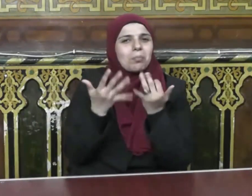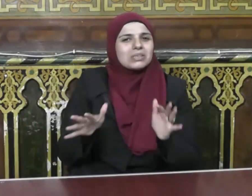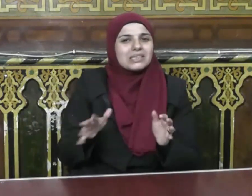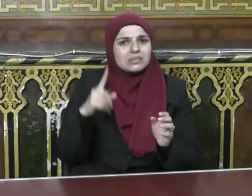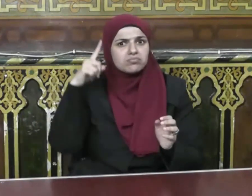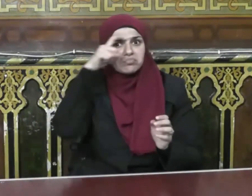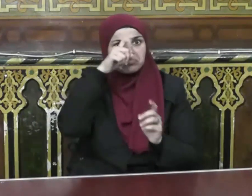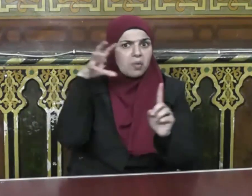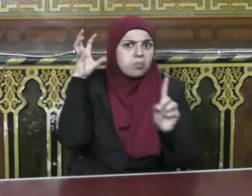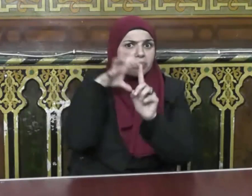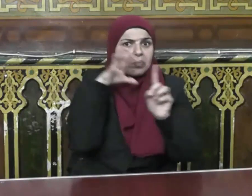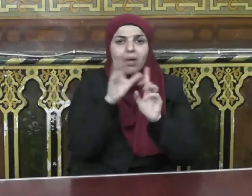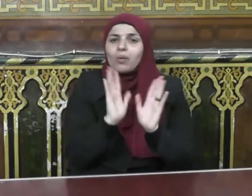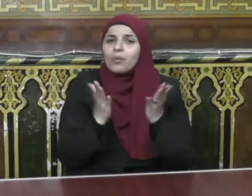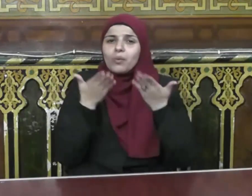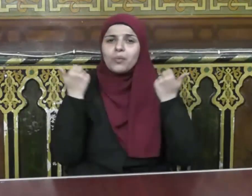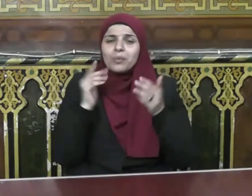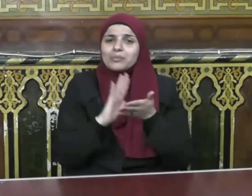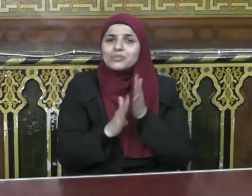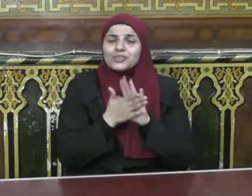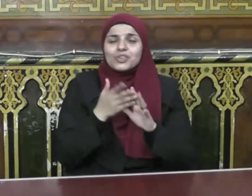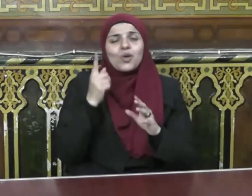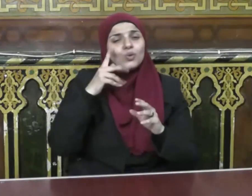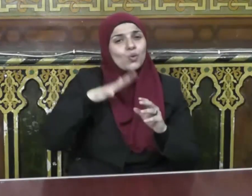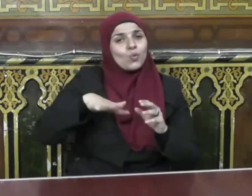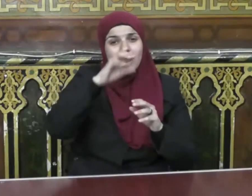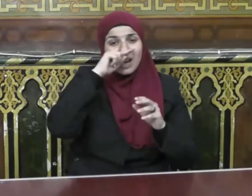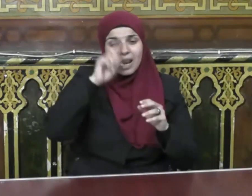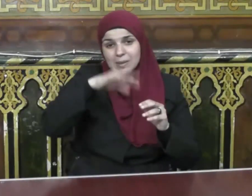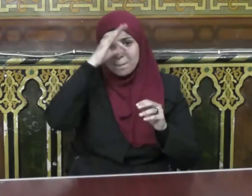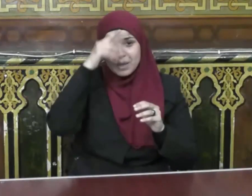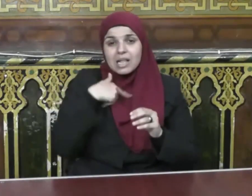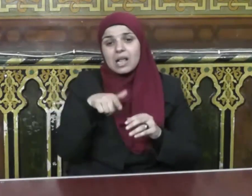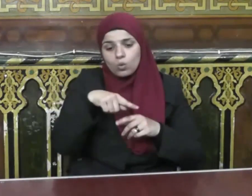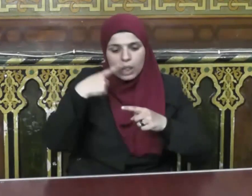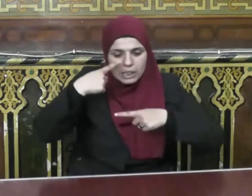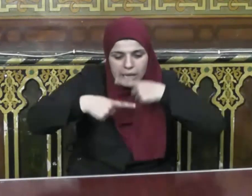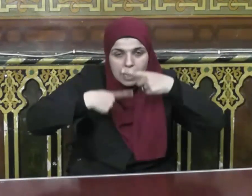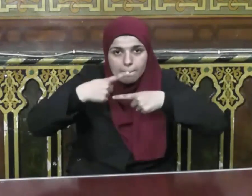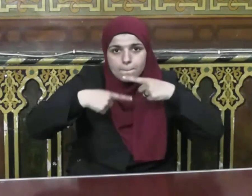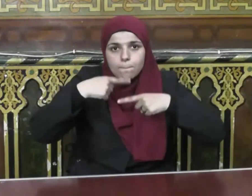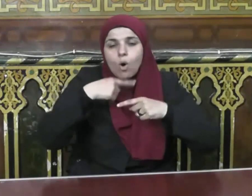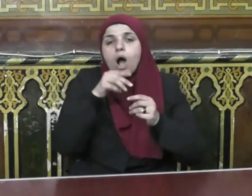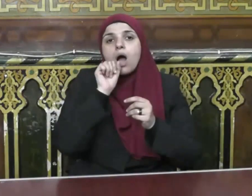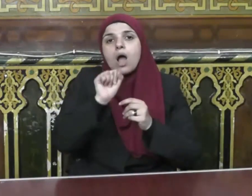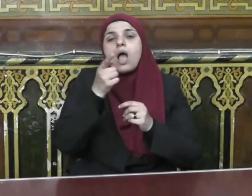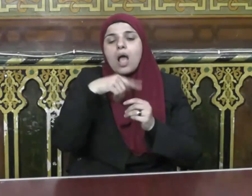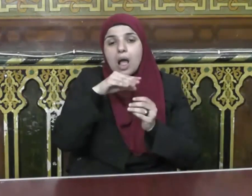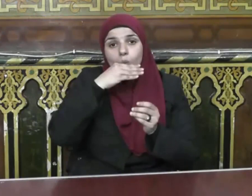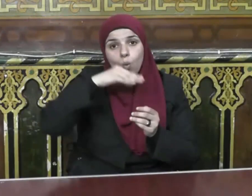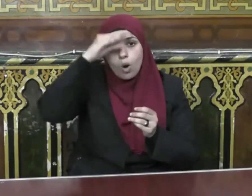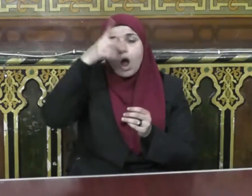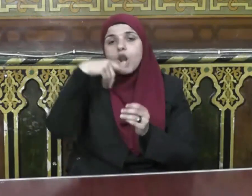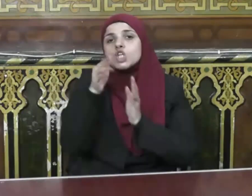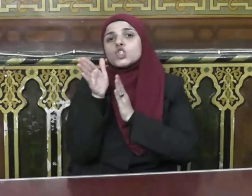ولا شك أننا إذا تتبعنا كتاب ربنا سبحانه وسنة نبينا صلى الله عليه